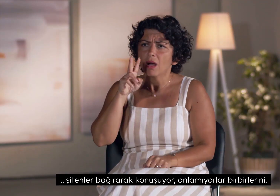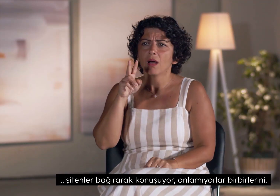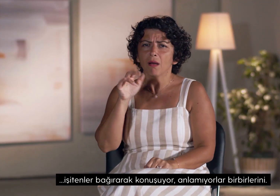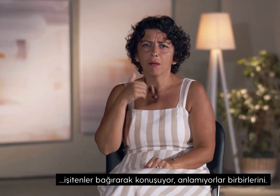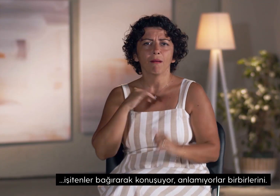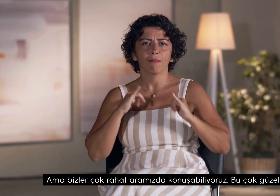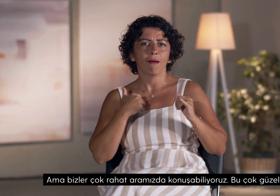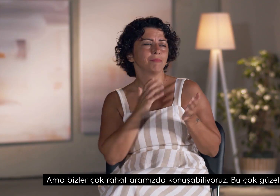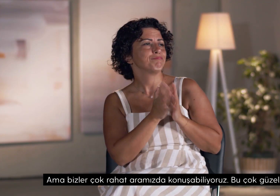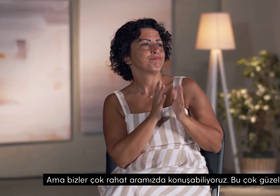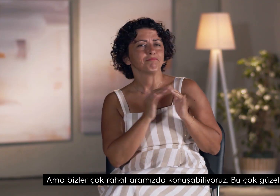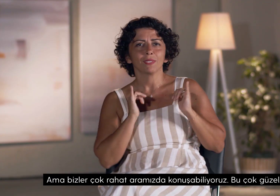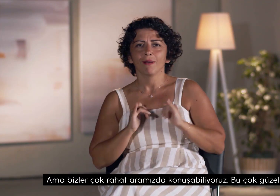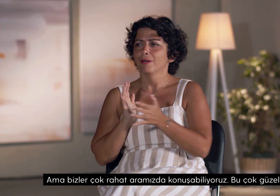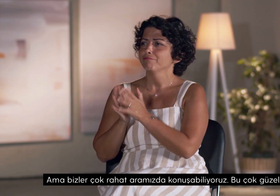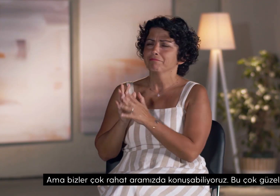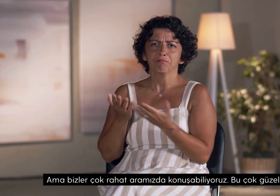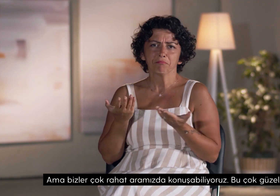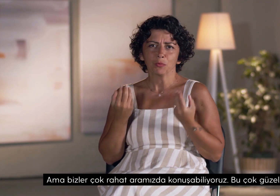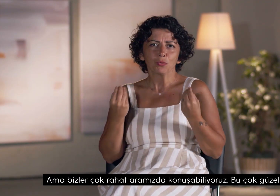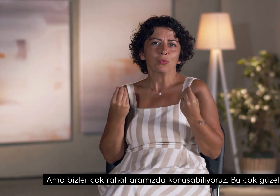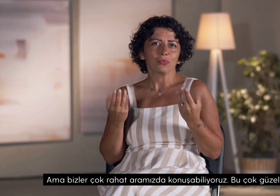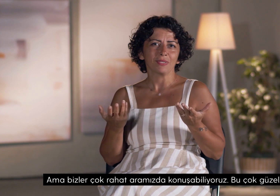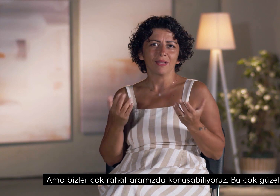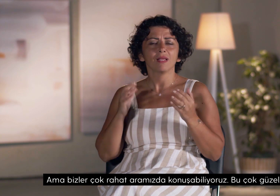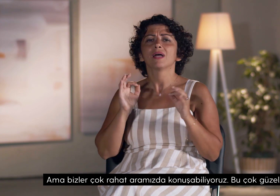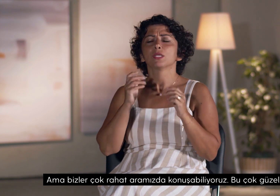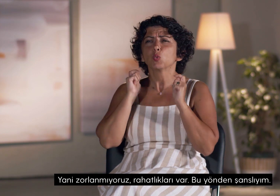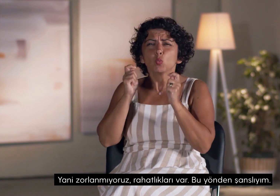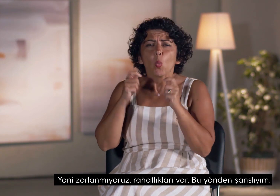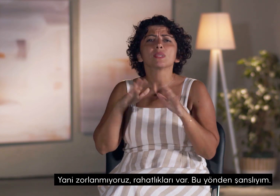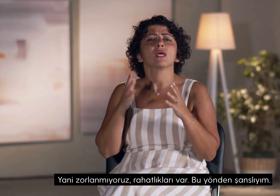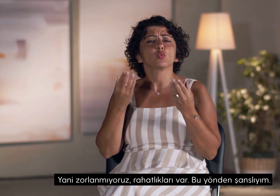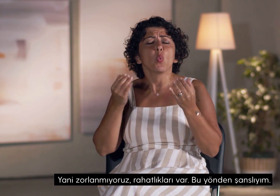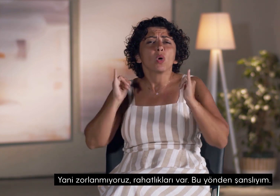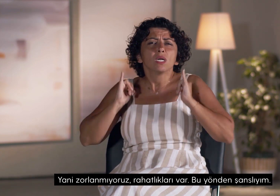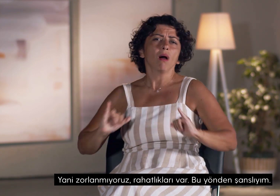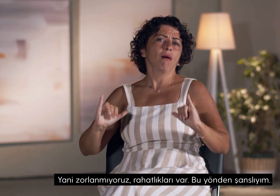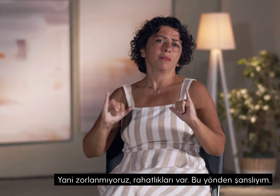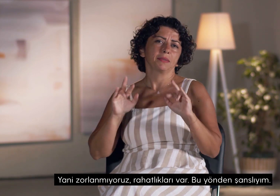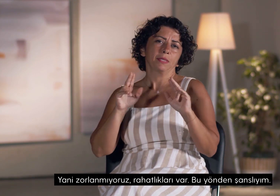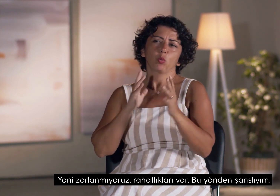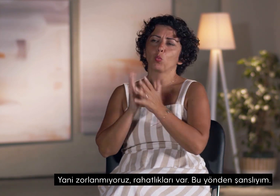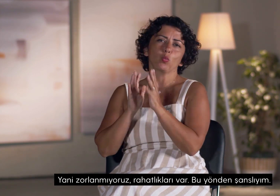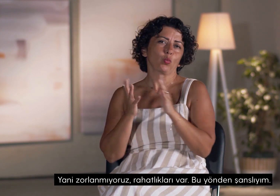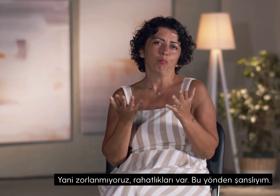birbirlerini. Ama bizler çok rahat aramızda konuşabiliyoruz, bu çok güzel. Yani zorlanmıyoruz, rahatlıkları var, bu yönden